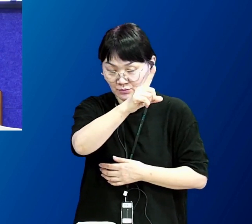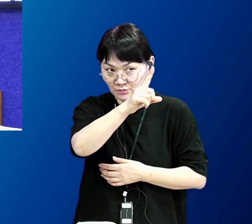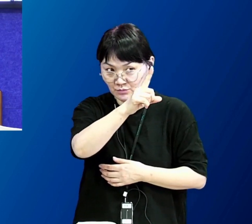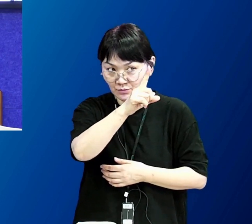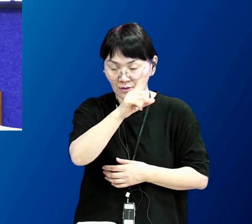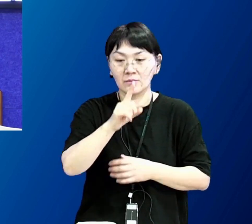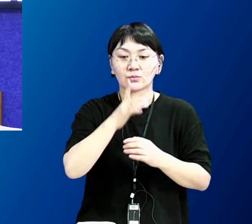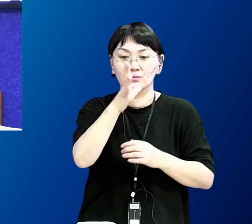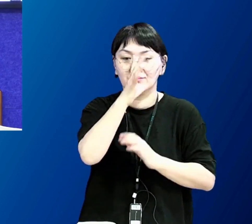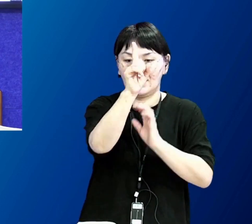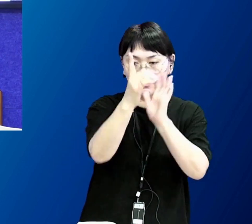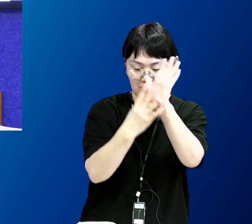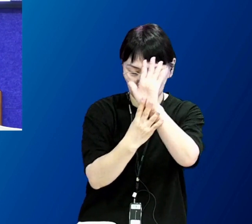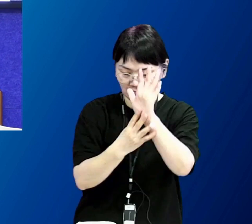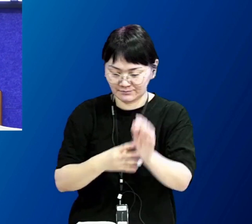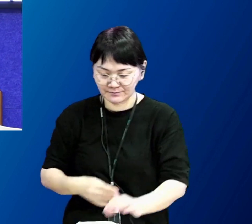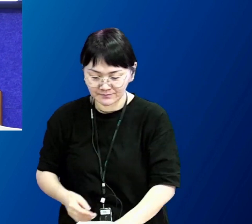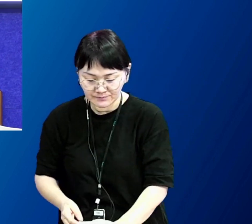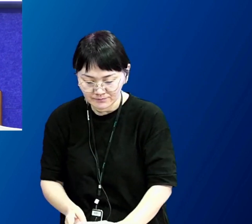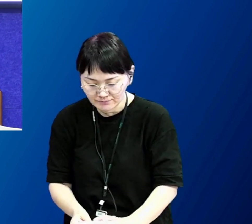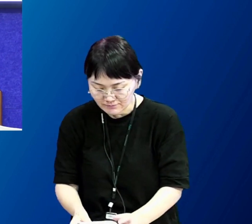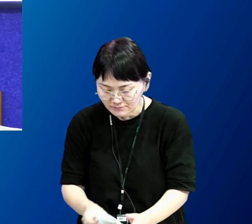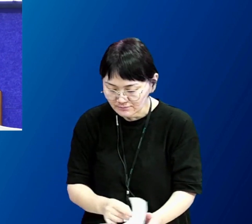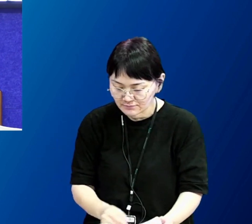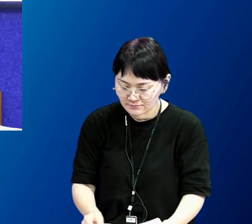Дуулал 19.